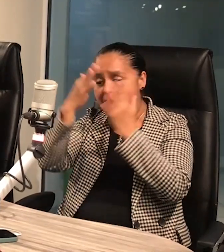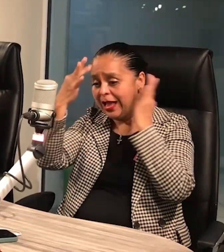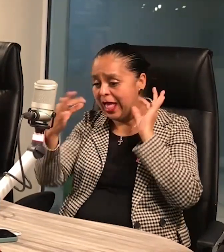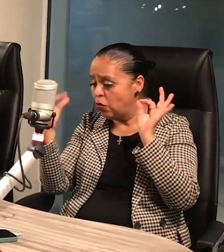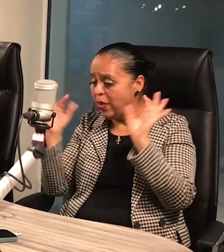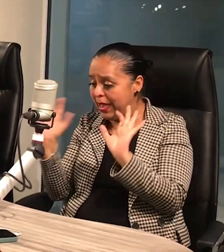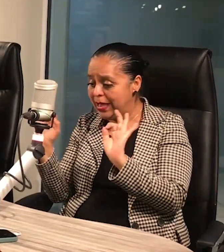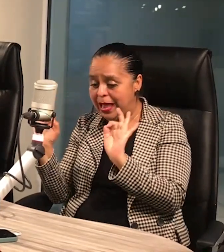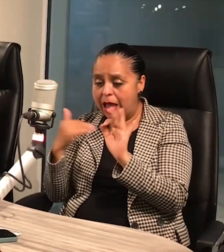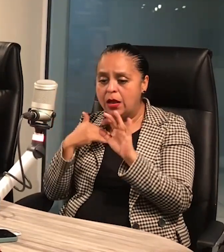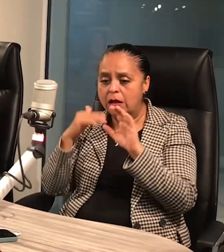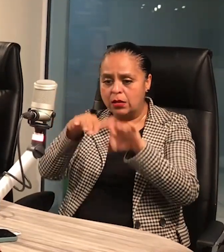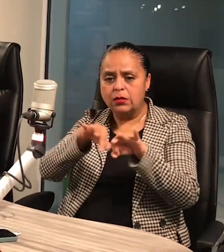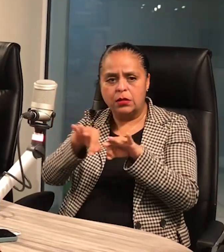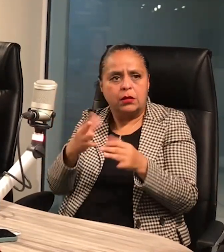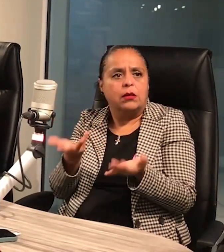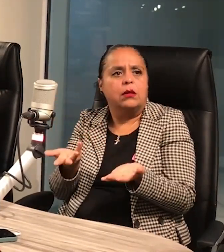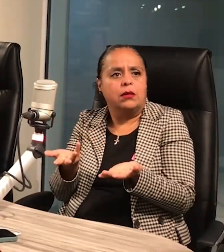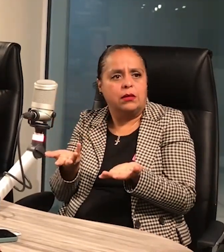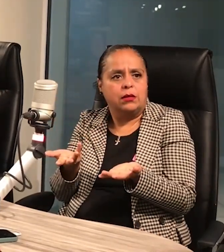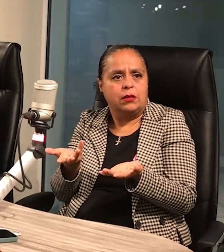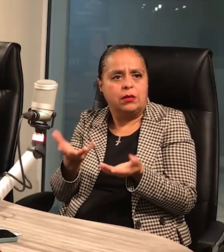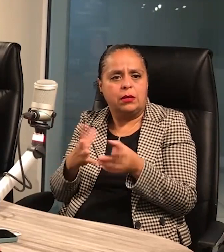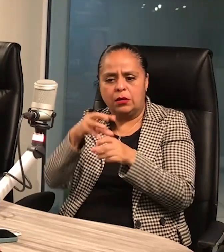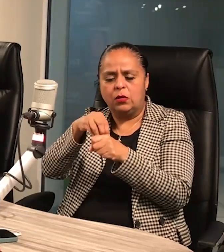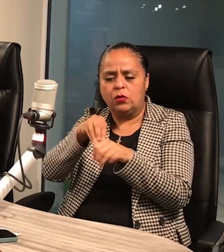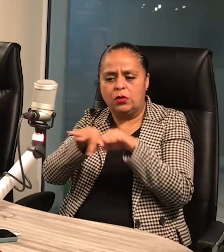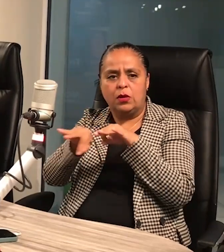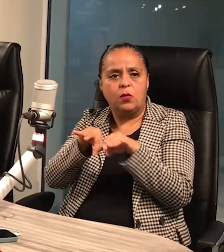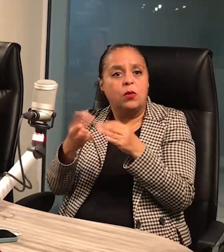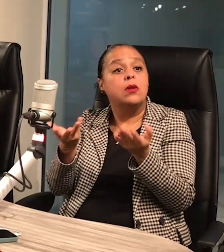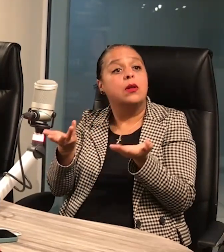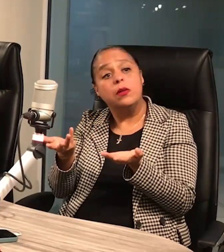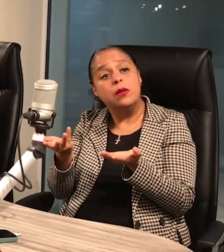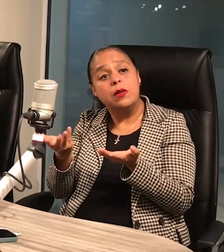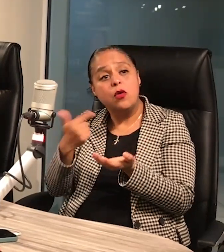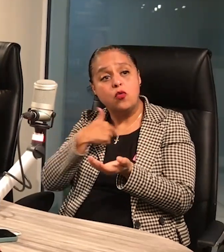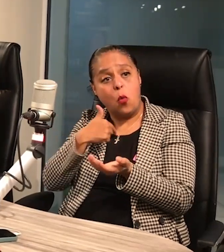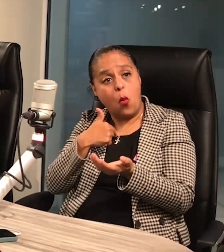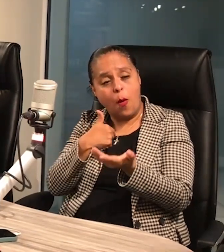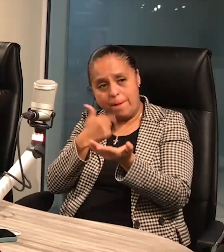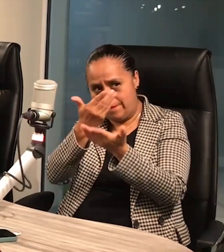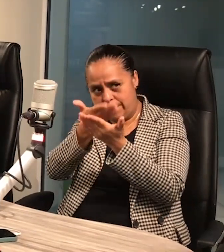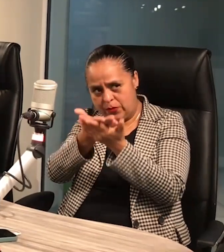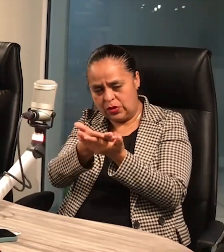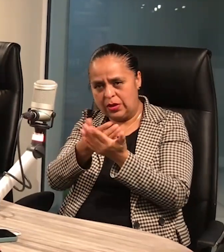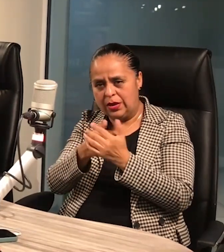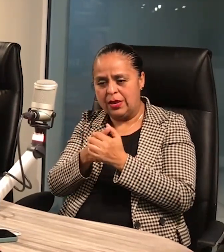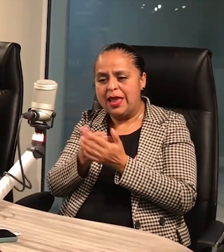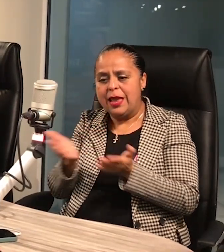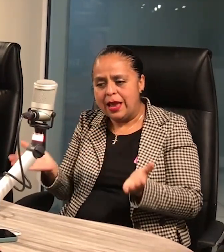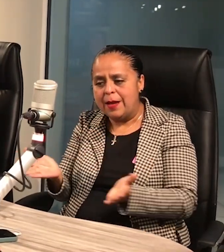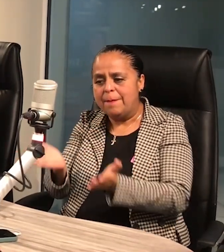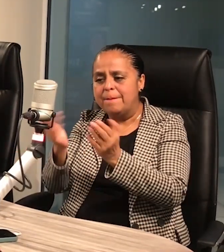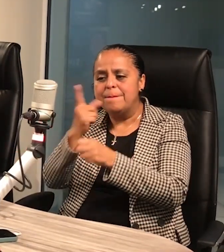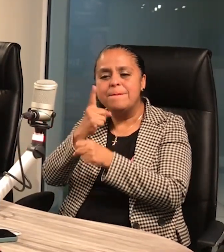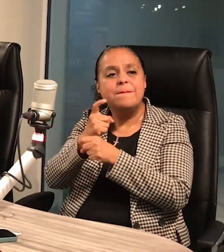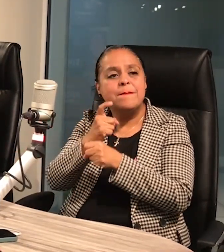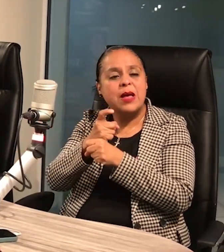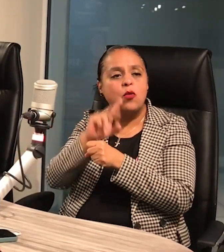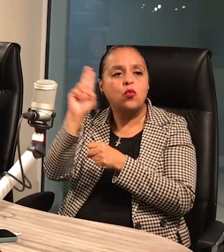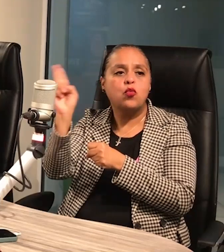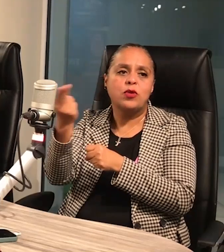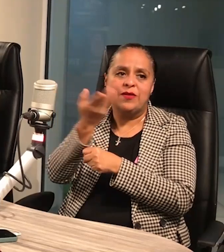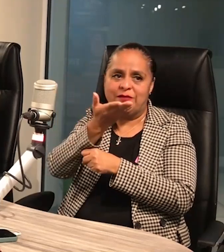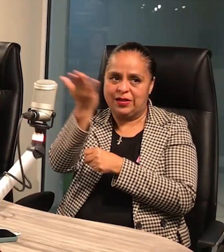cómo es la disponibilidad en cuestión de inclusión laboral. Mi sugerencia pues es encaminada en primera instancia a las